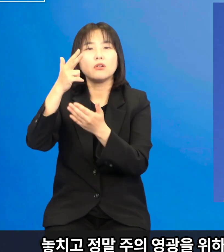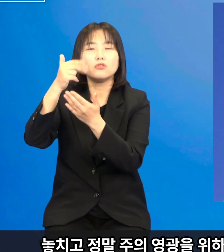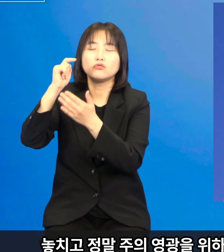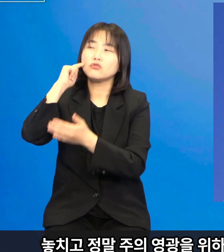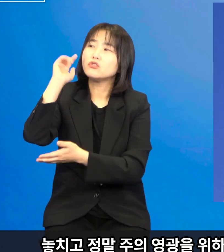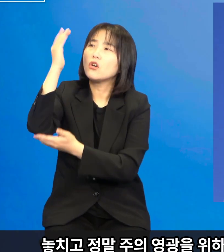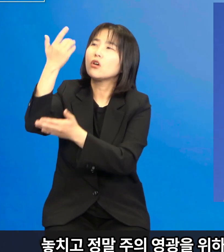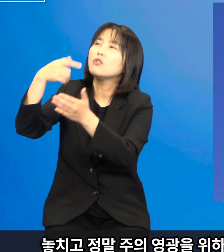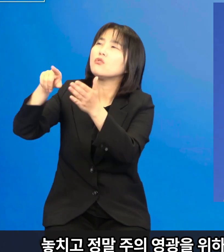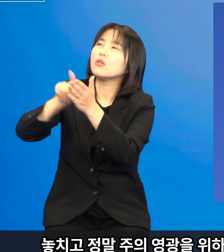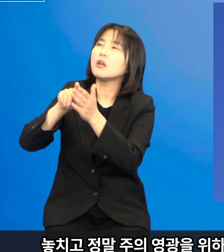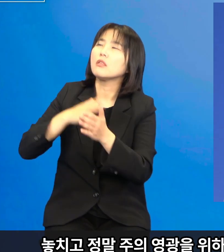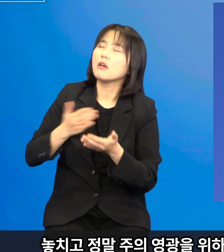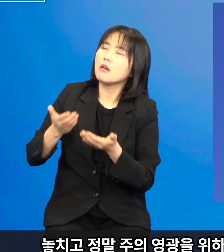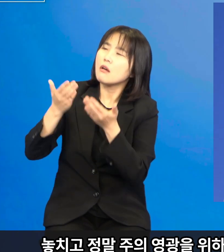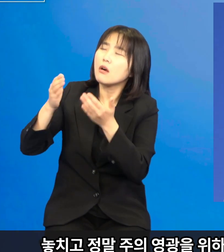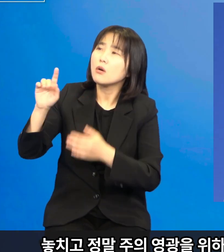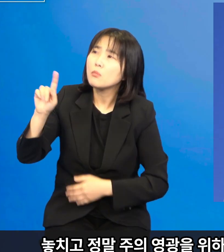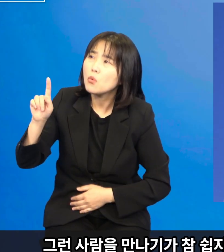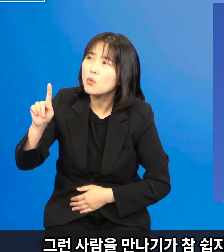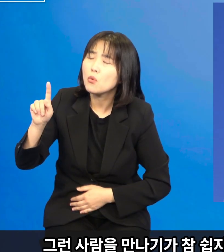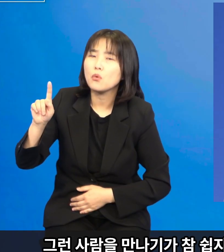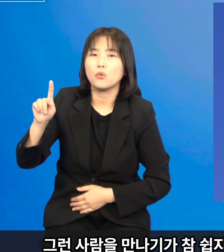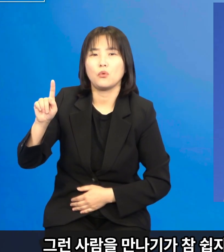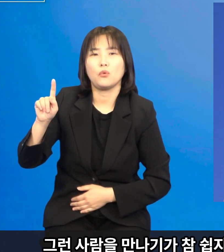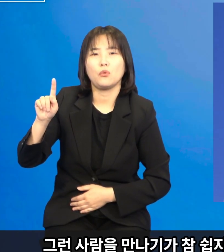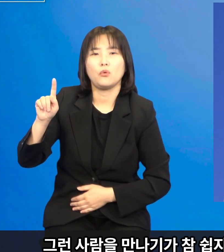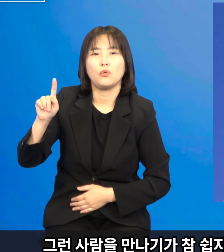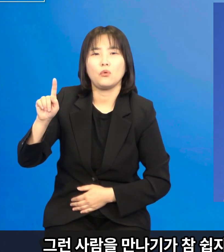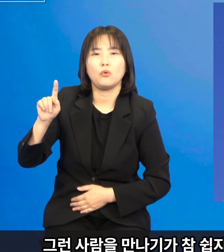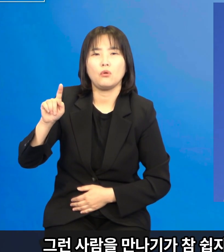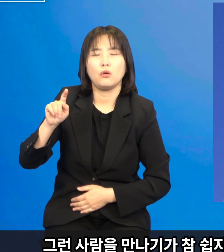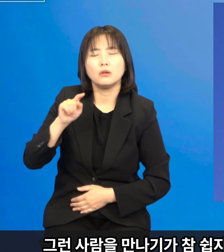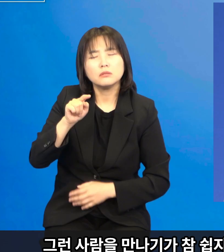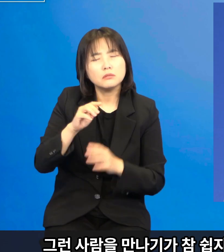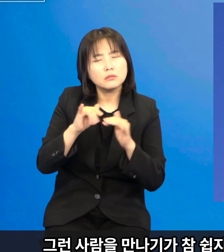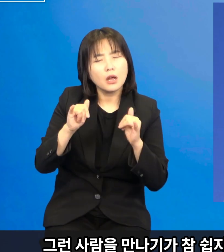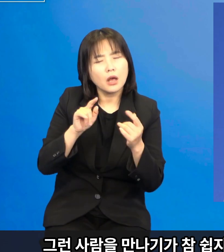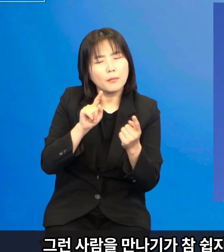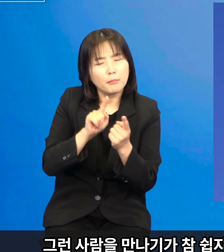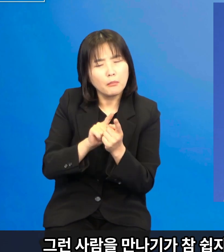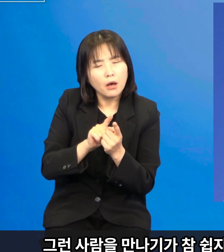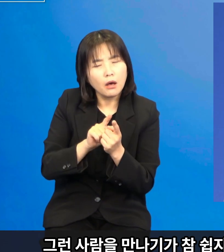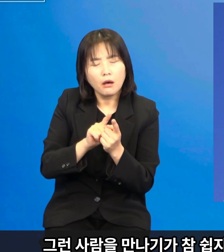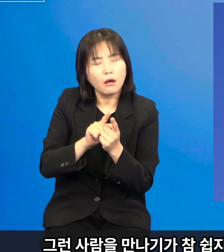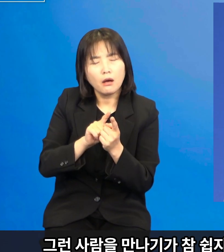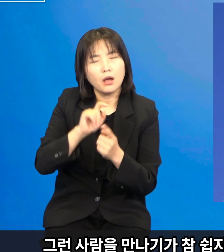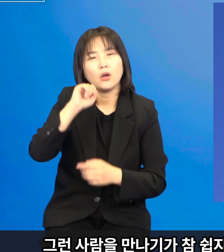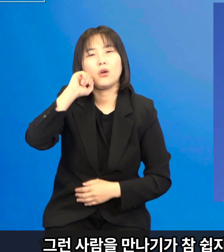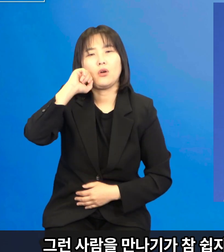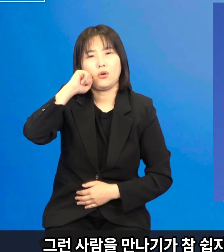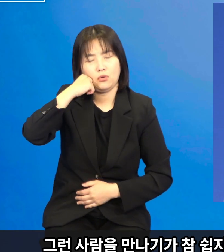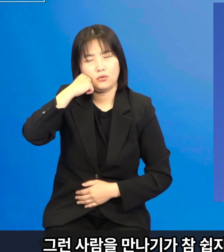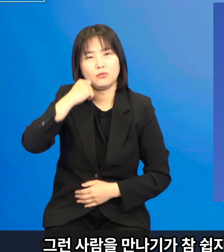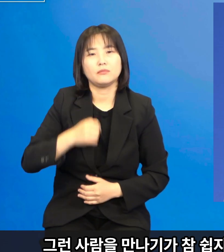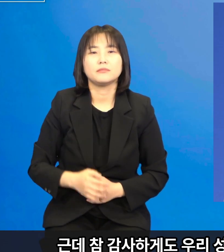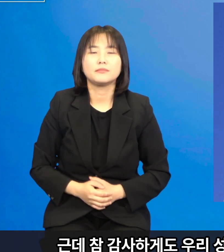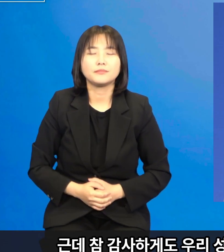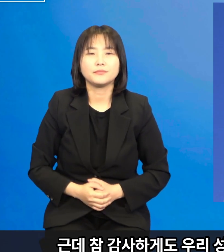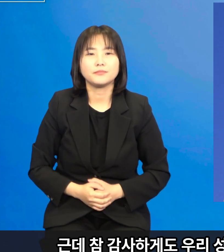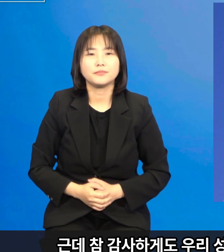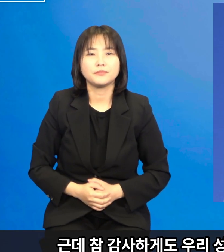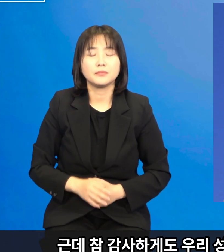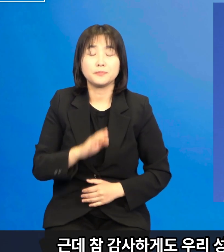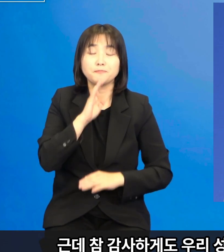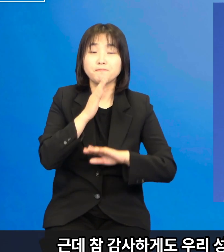위하여 무엇을 내가 들을 수 있을까? 그런 사람을 만나기가 참 쉽지가 않은 시대에 살고 있습니다. 근데